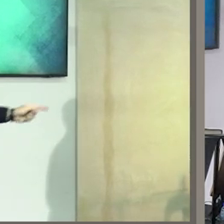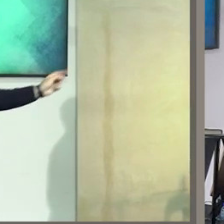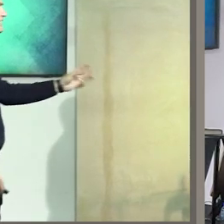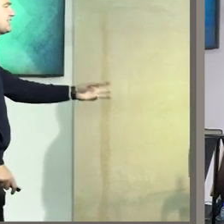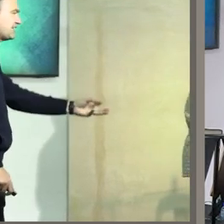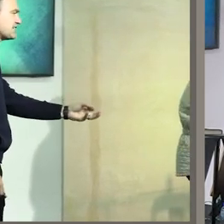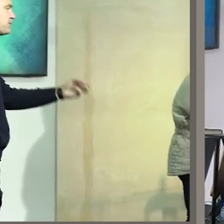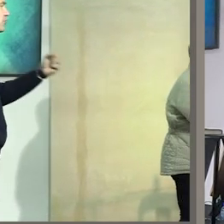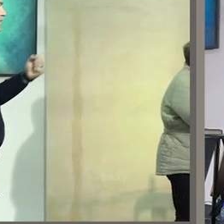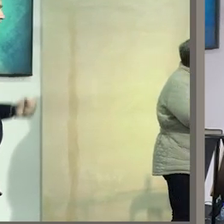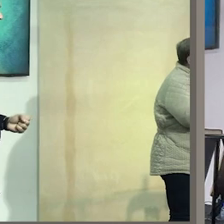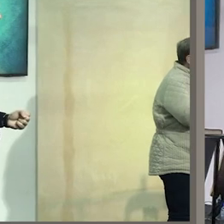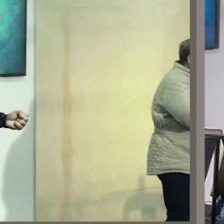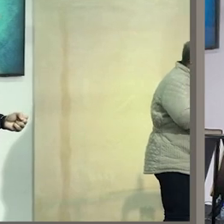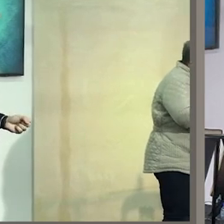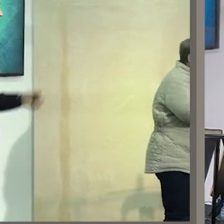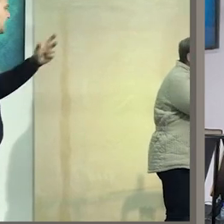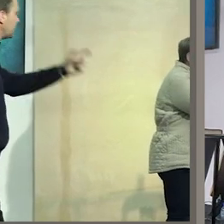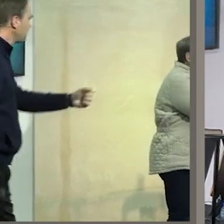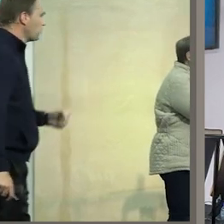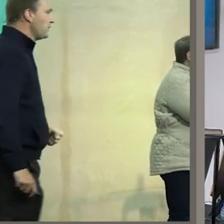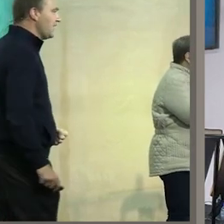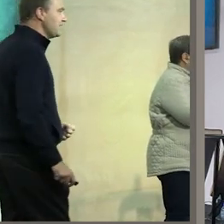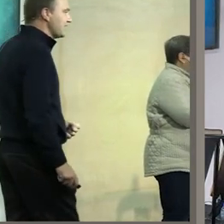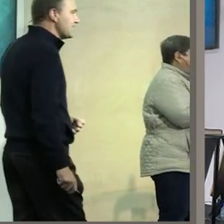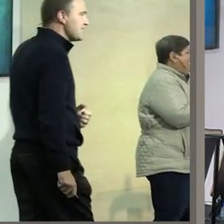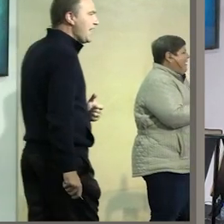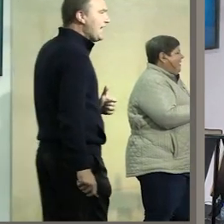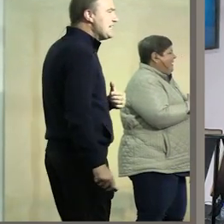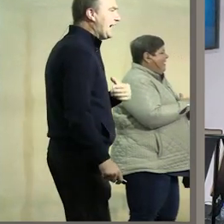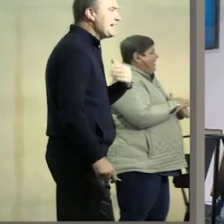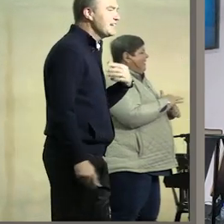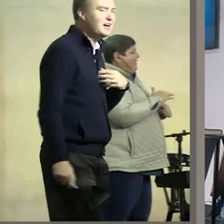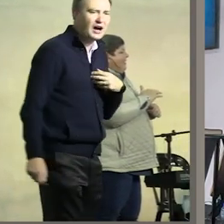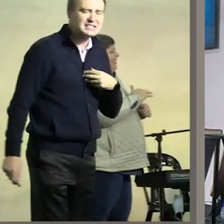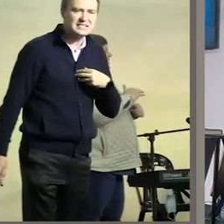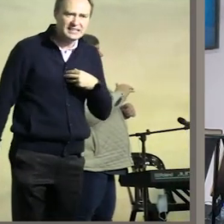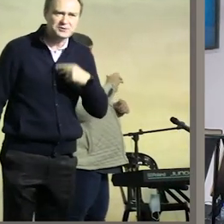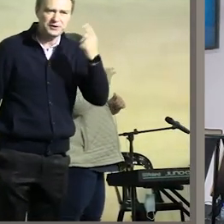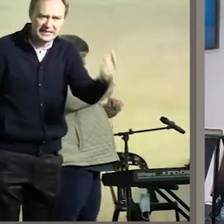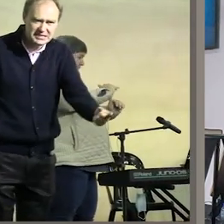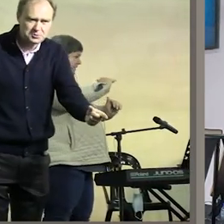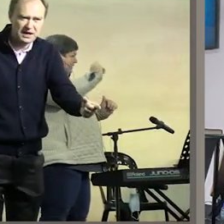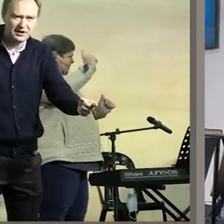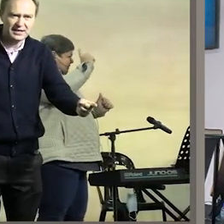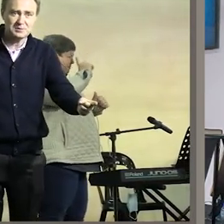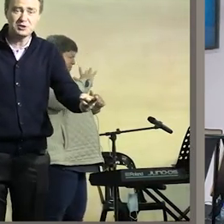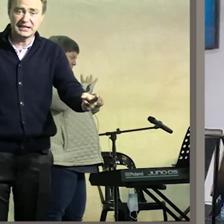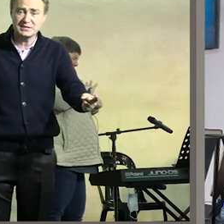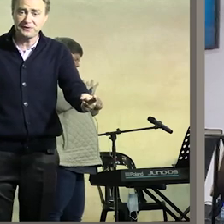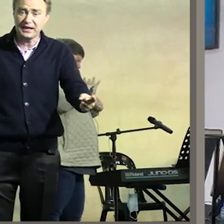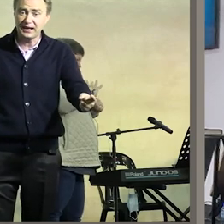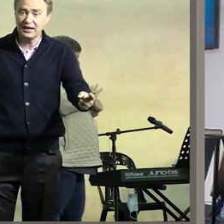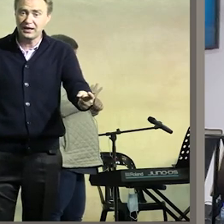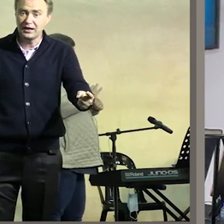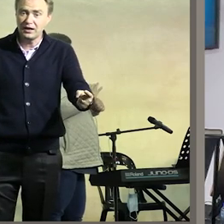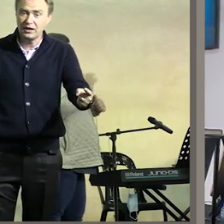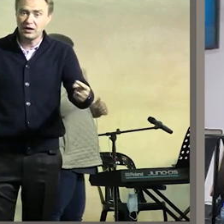geleer dat kinders vir hom belangrik is, dat kinders vir hom belangrik is. En as kinders vir Jesus belangrik is, moet kinders